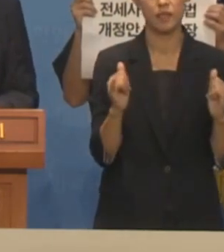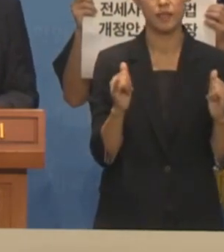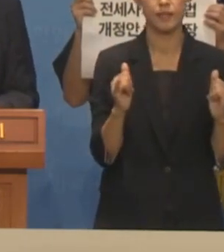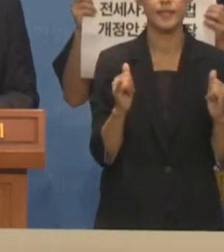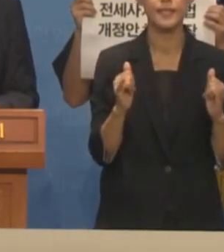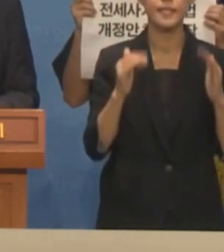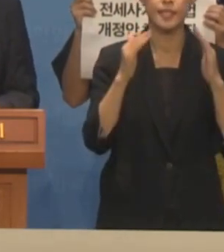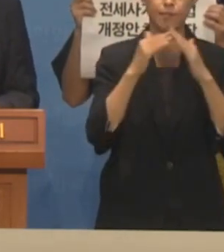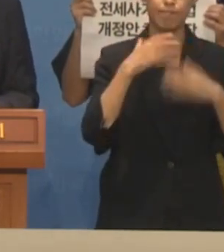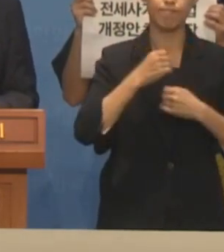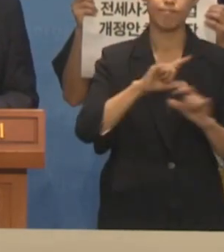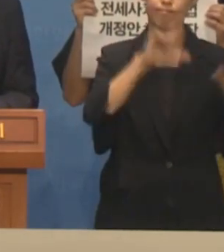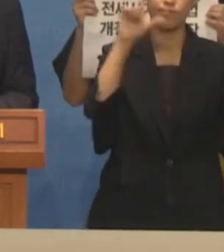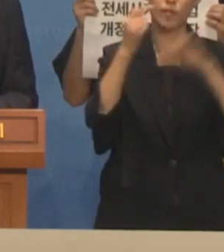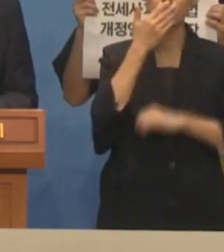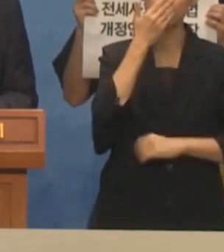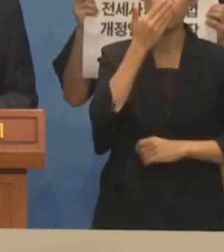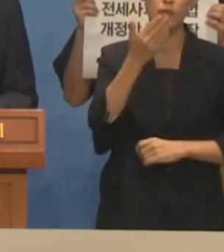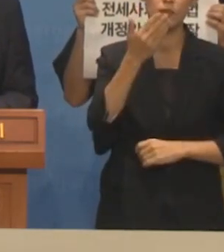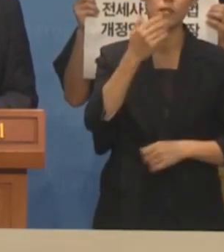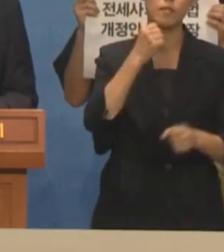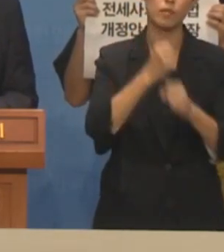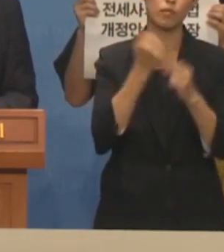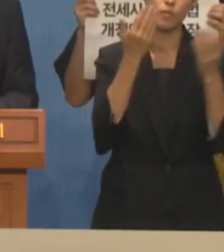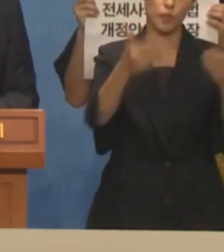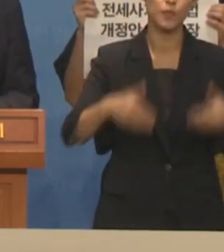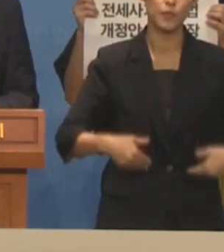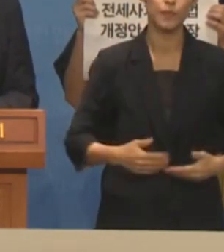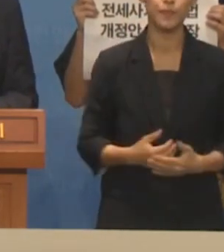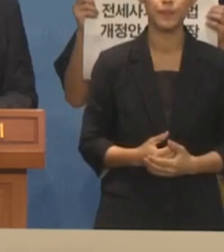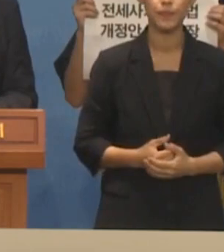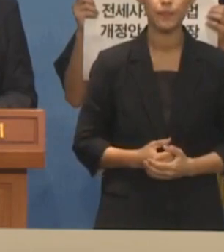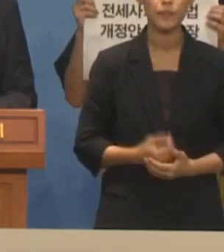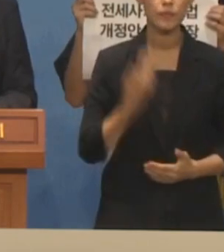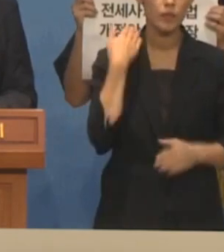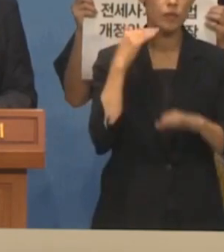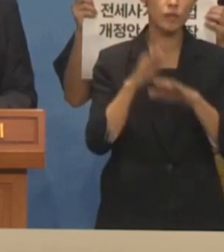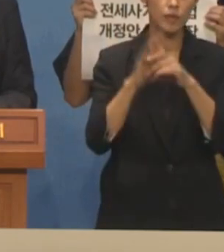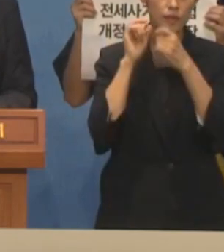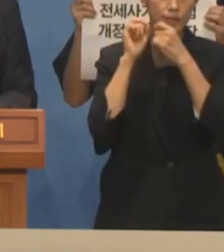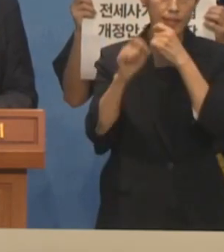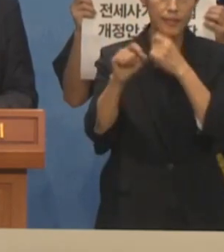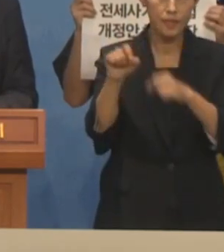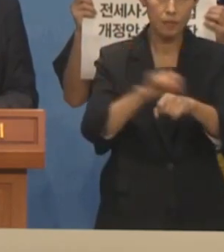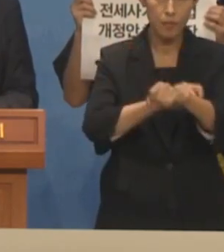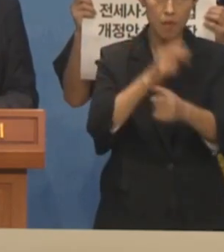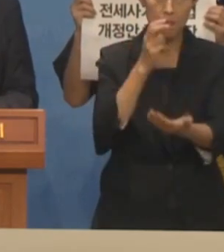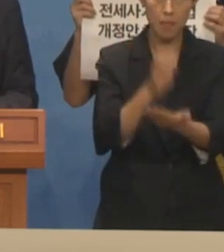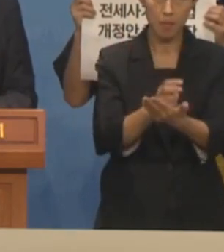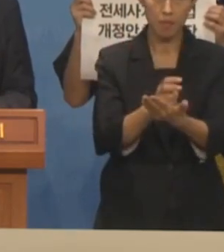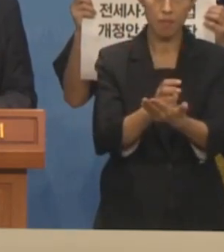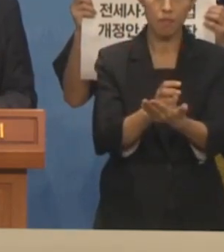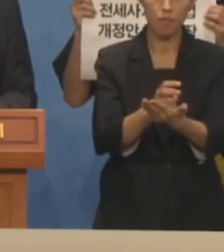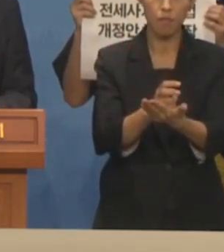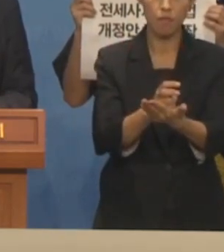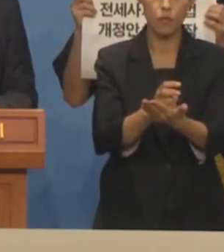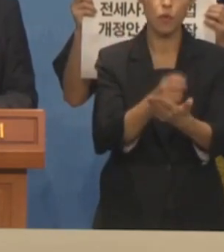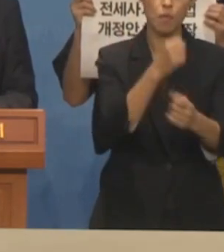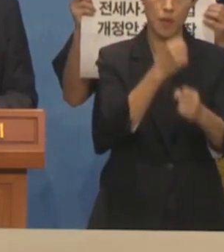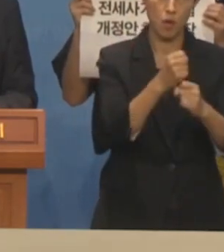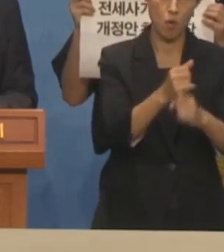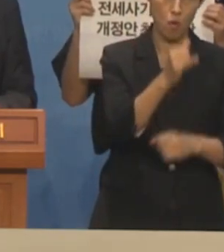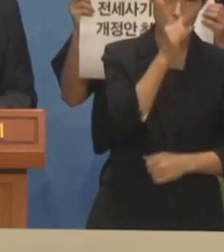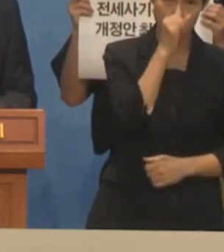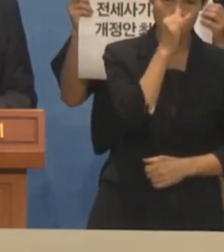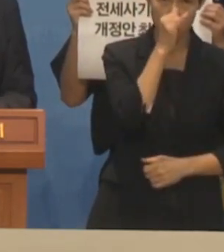안정적인 주거를 확보하도록 하는 그런 대책이 필요할 것으로 보여집니다. 전세 사기 특별법이 만들어질 때도 이 다중주택도 이런